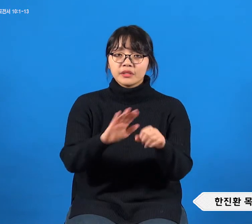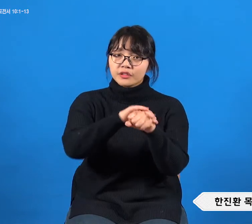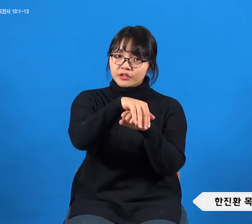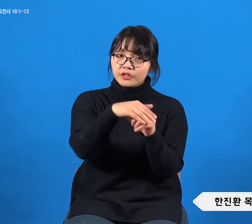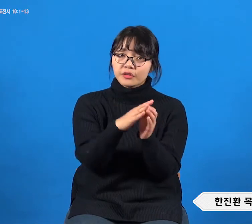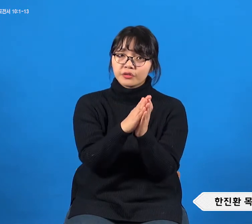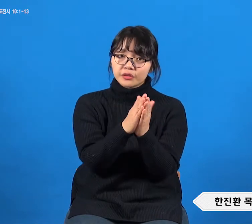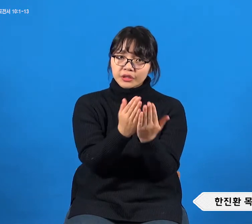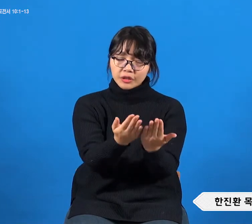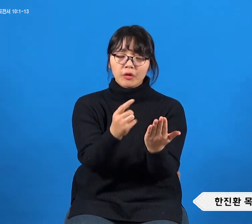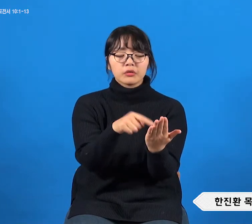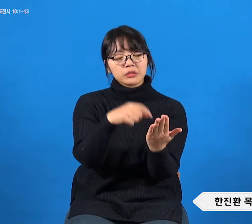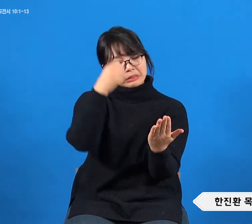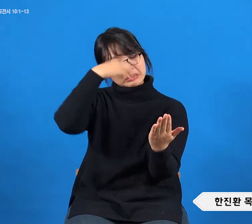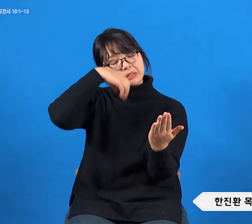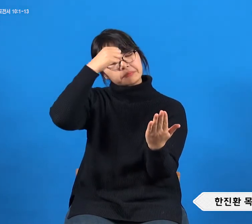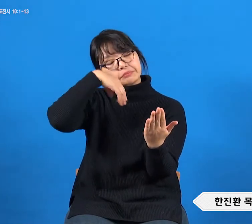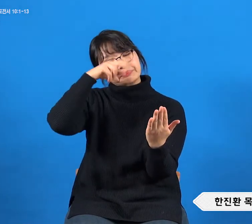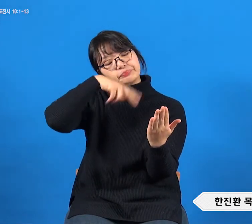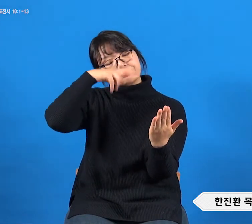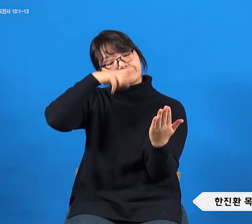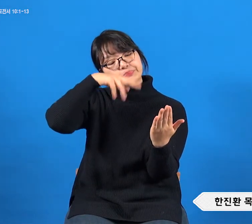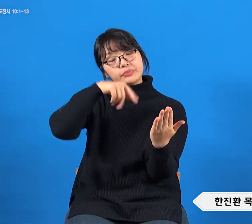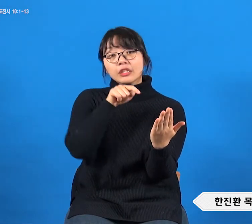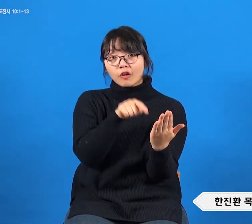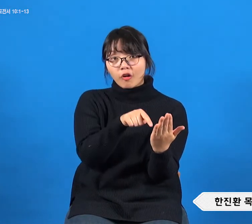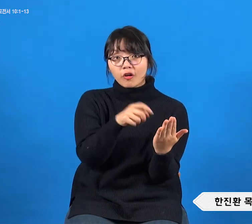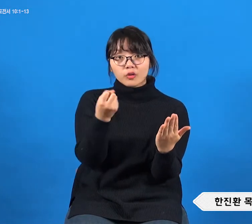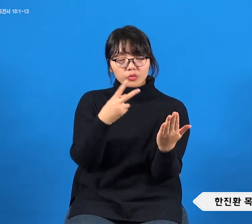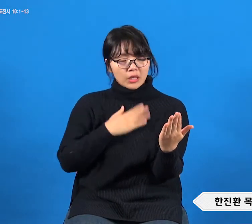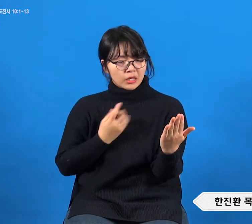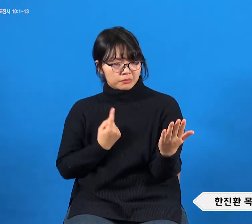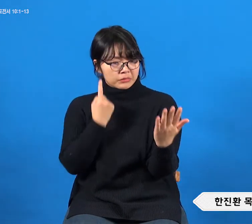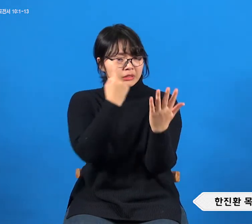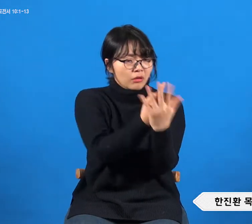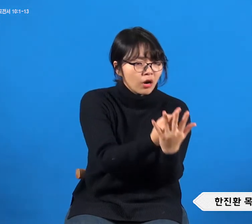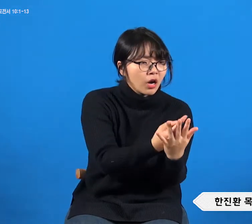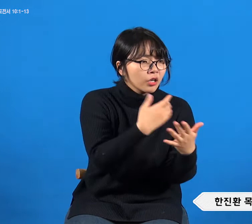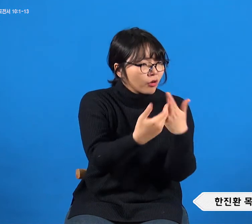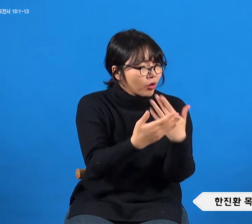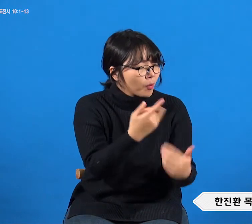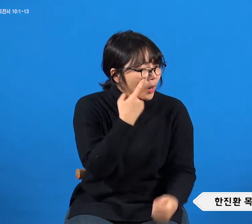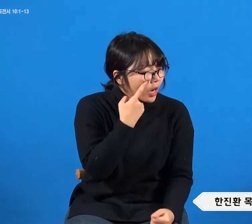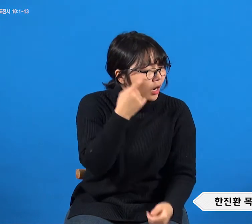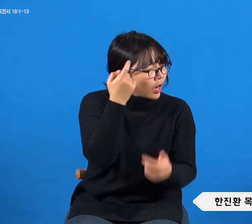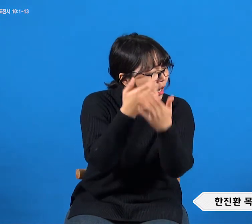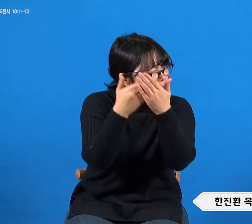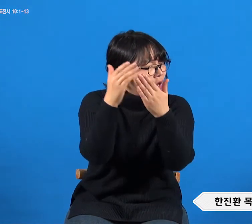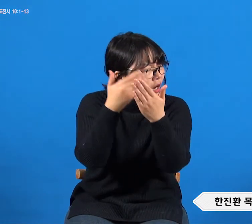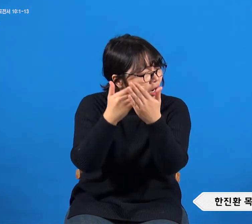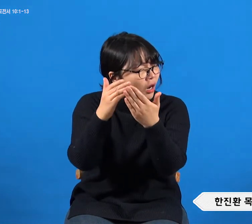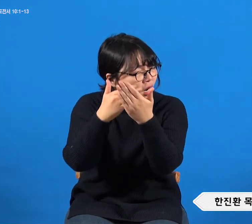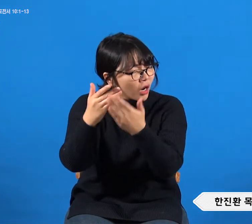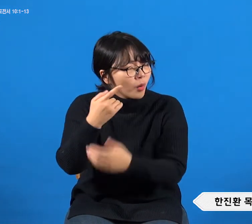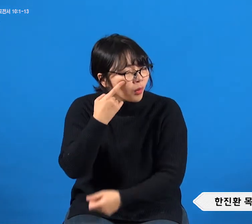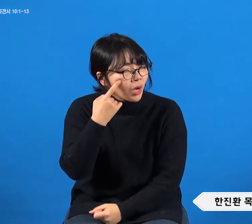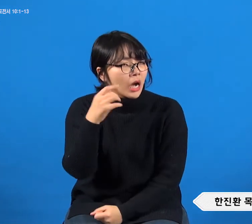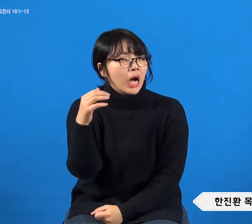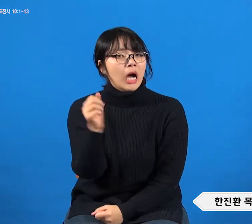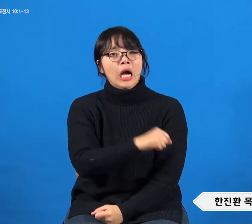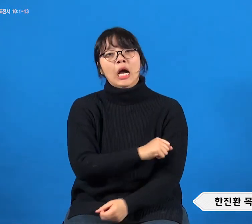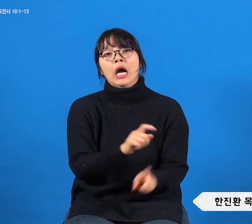성경 속으로 한번 들어가 보면, 그러면 이스라엘 백성들이 특별히 믿음이 없어서 그런 것이 아니라